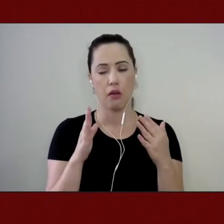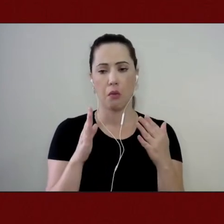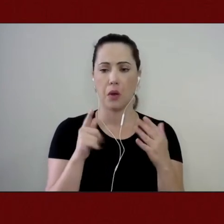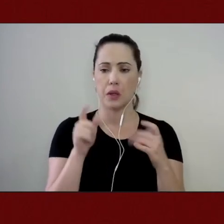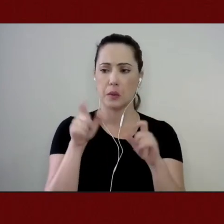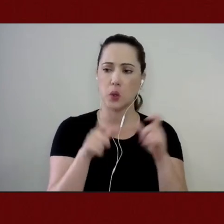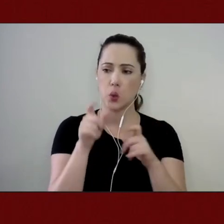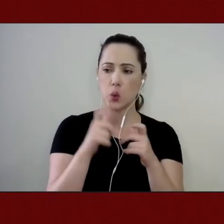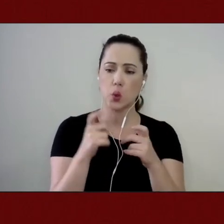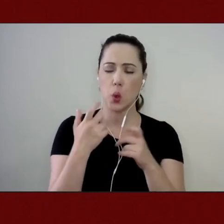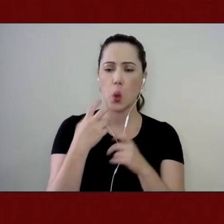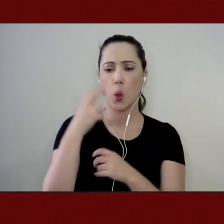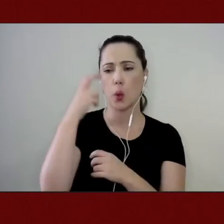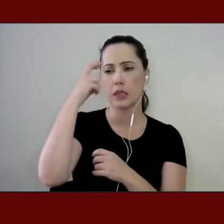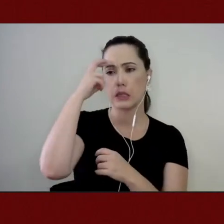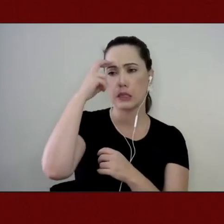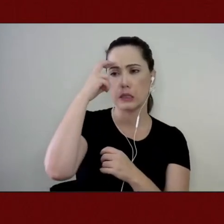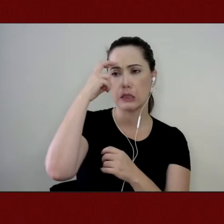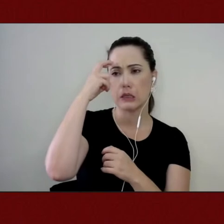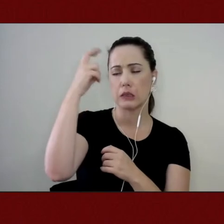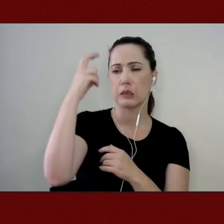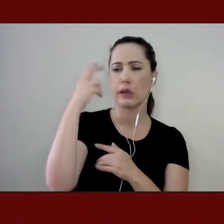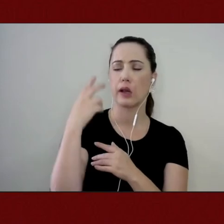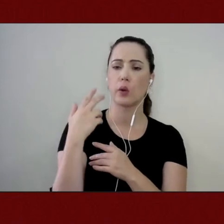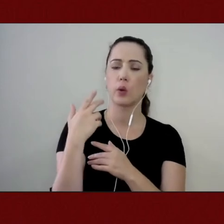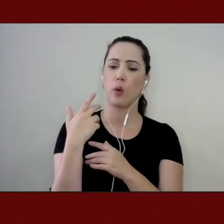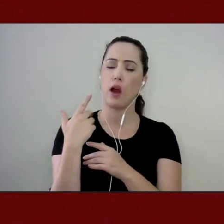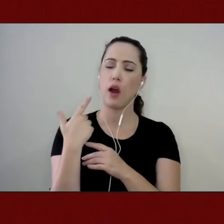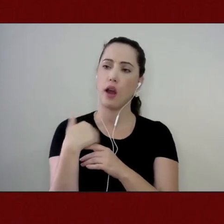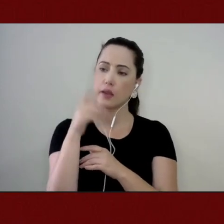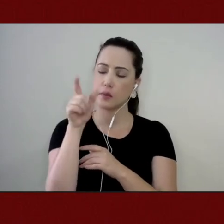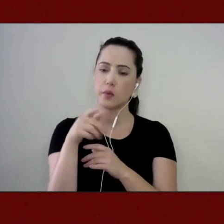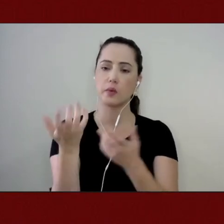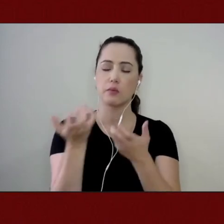intelectuais e artistas críticos e engajados,